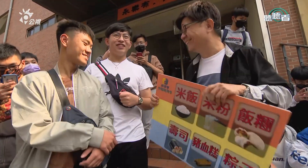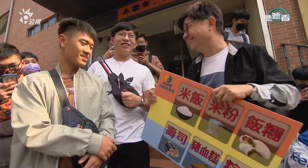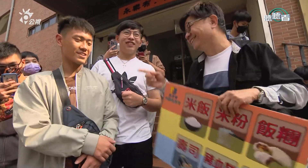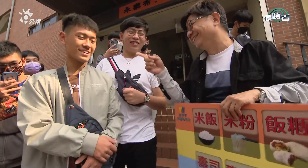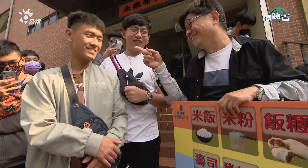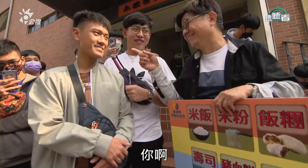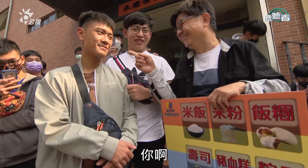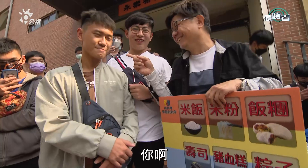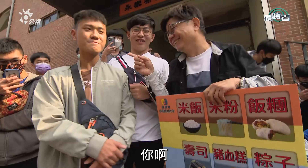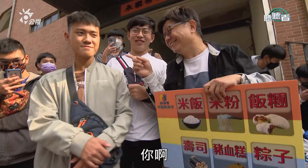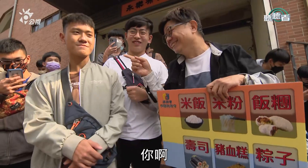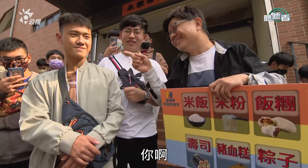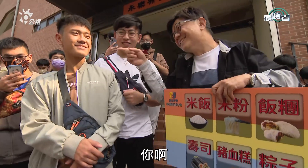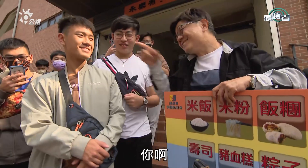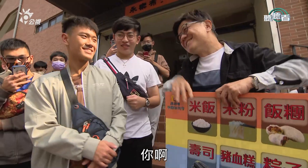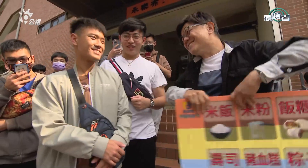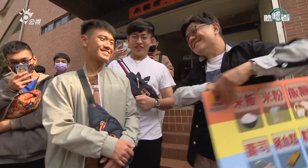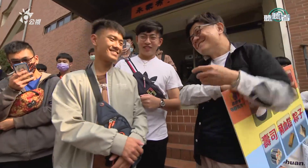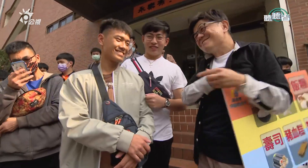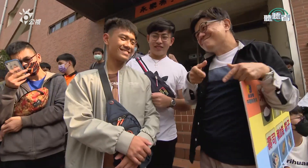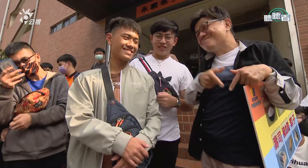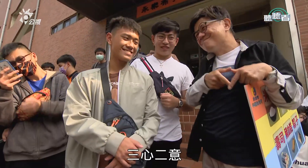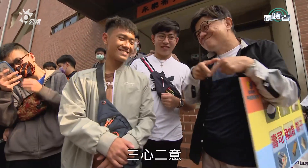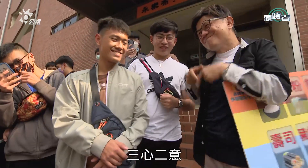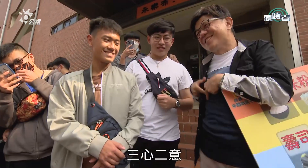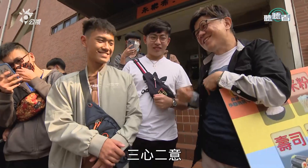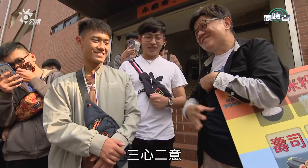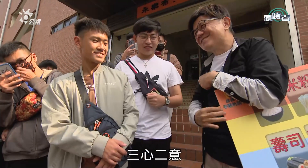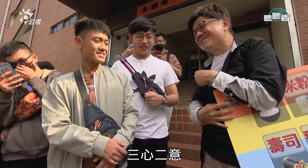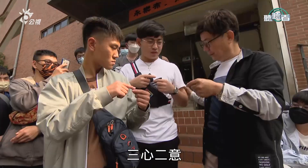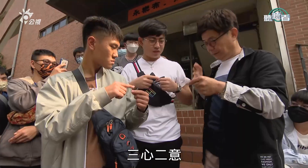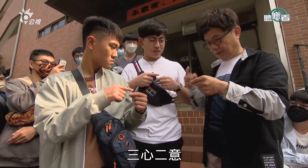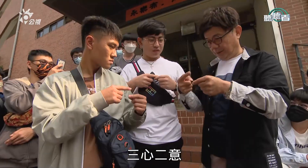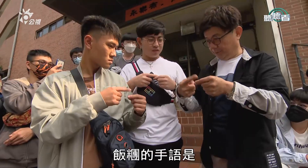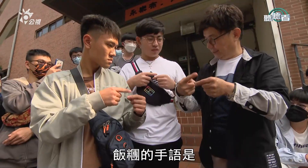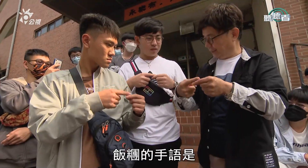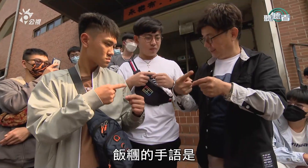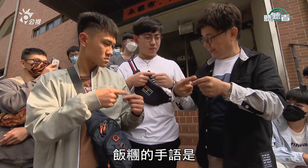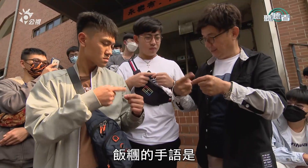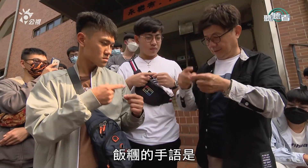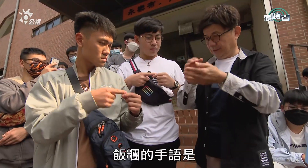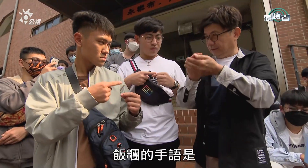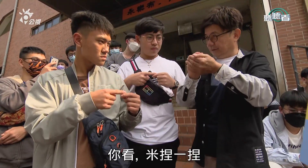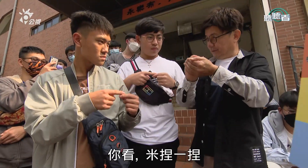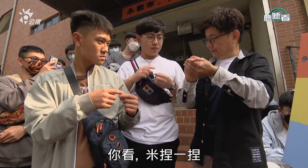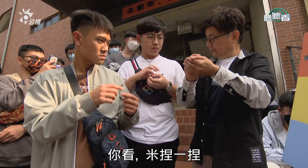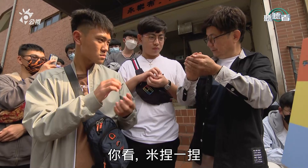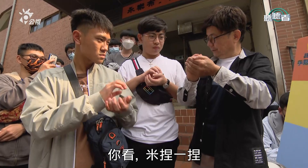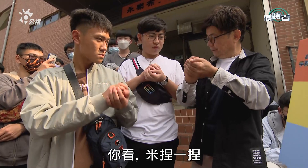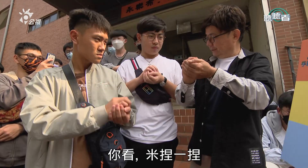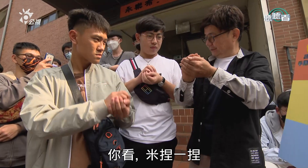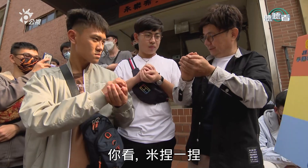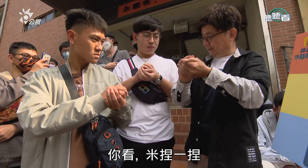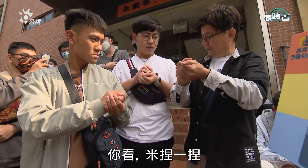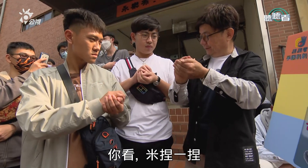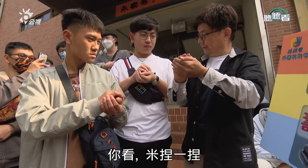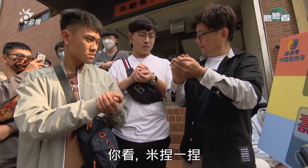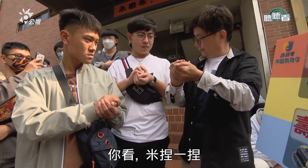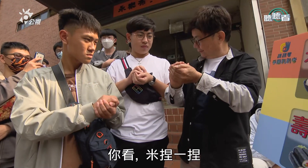哦，好嘞，哎呀，你呀，哎呦，三心二意呀，饭团的手语啊，是你看你啊，捏一捏